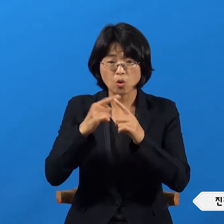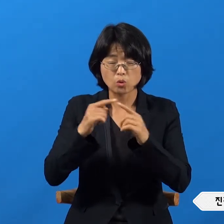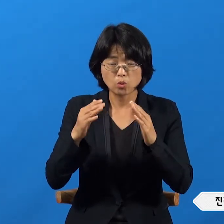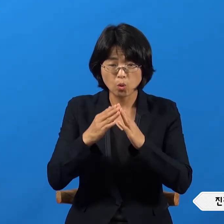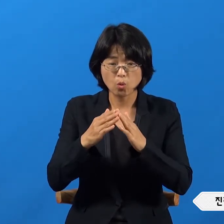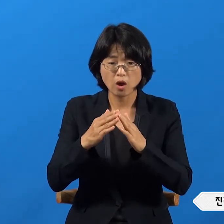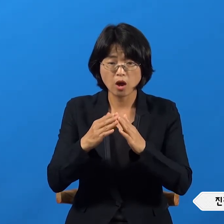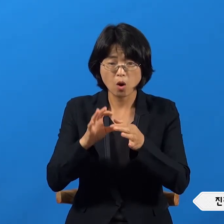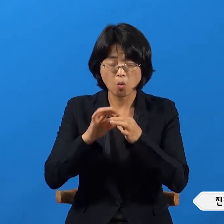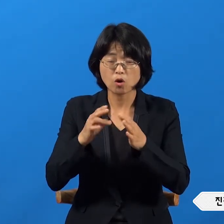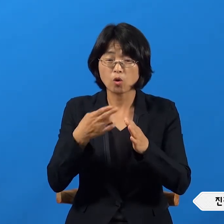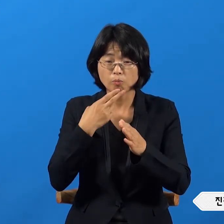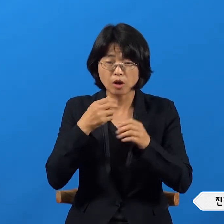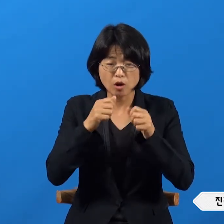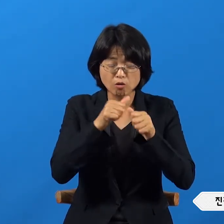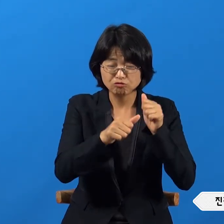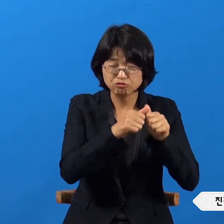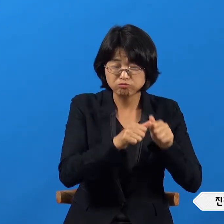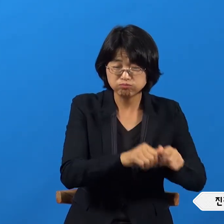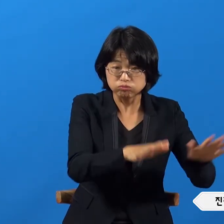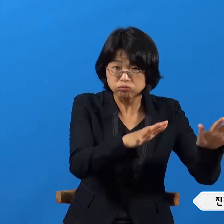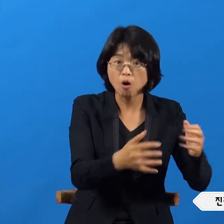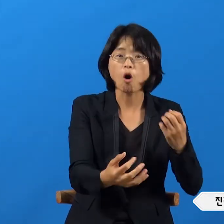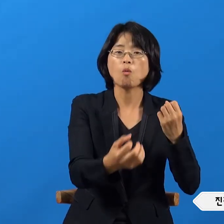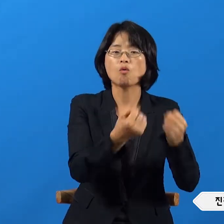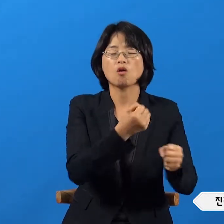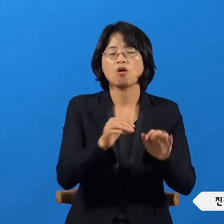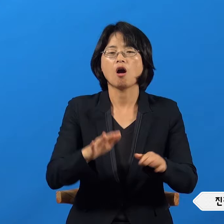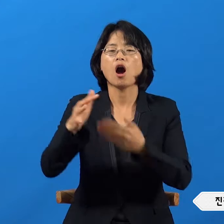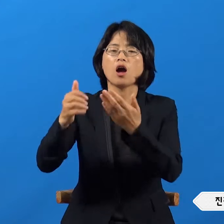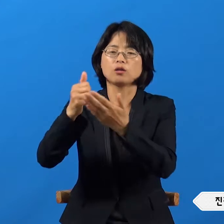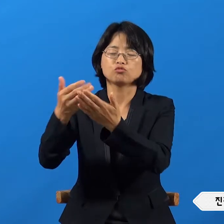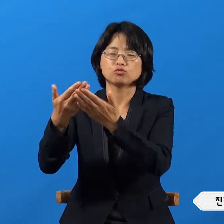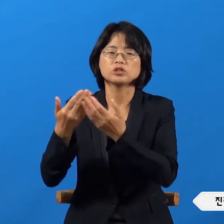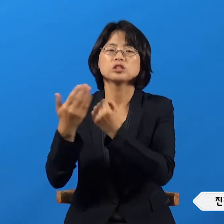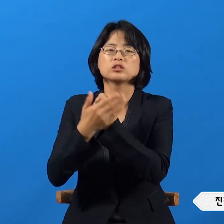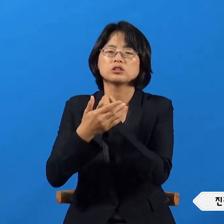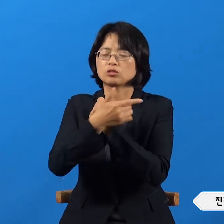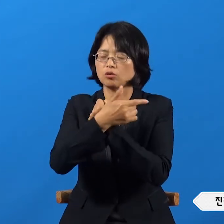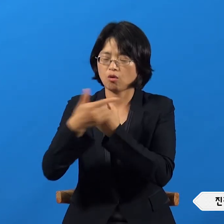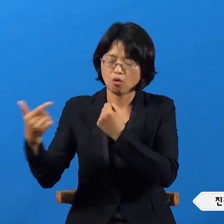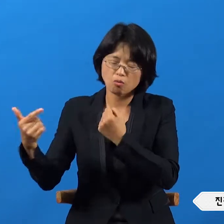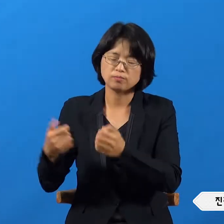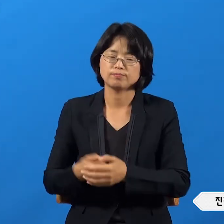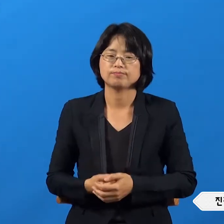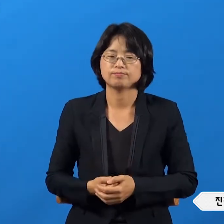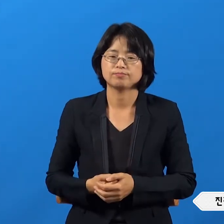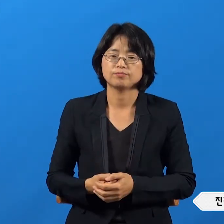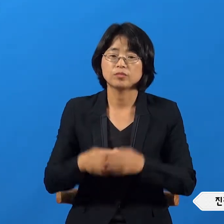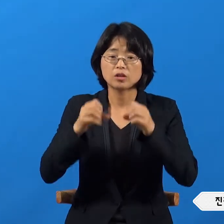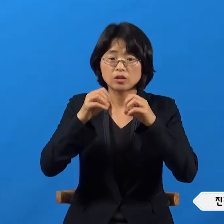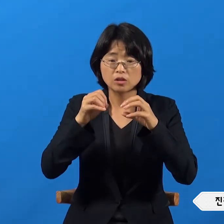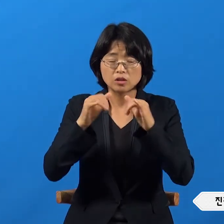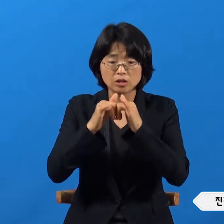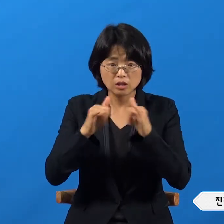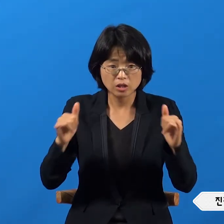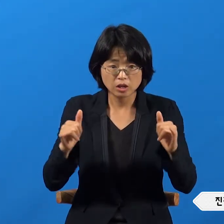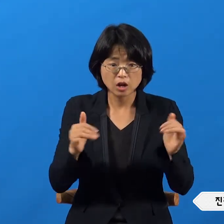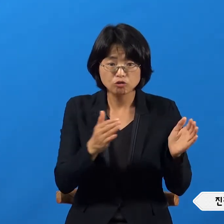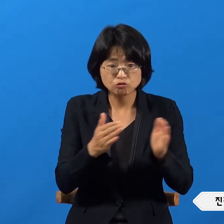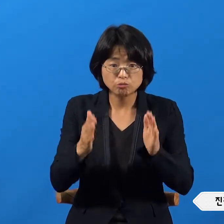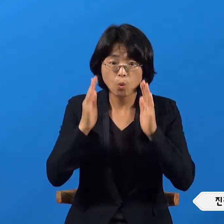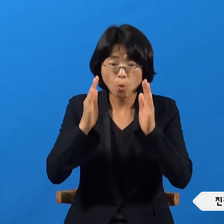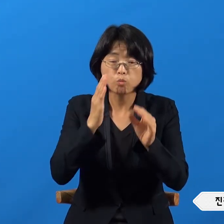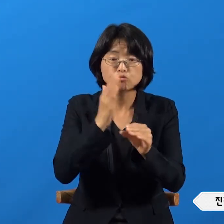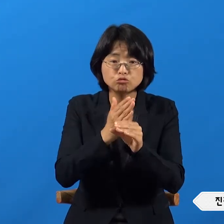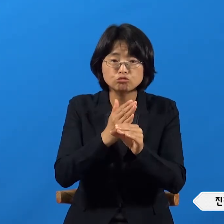주신 은혜가 너무나 크네요. 사역자로 교회를 섬기거나 준비 중인 자녀가 저를 포함해서 5명입니다. 친동생은